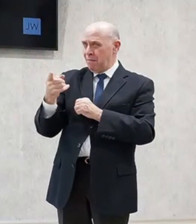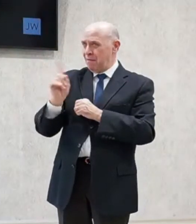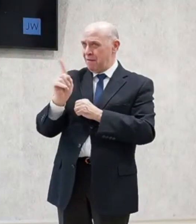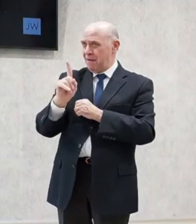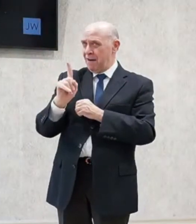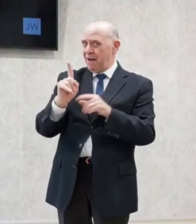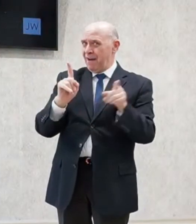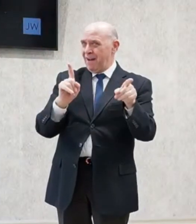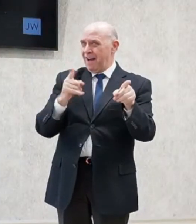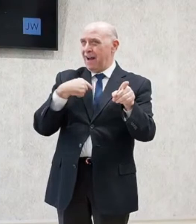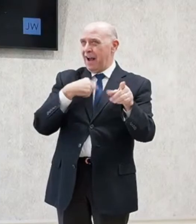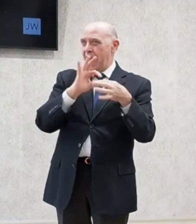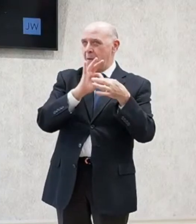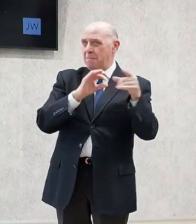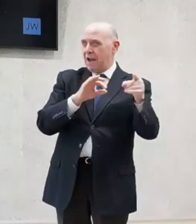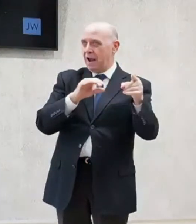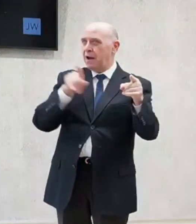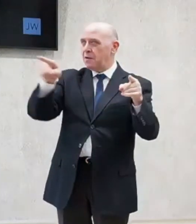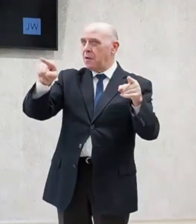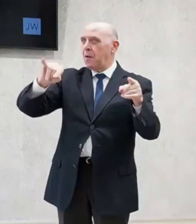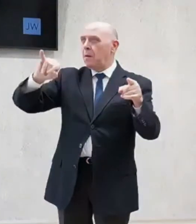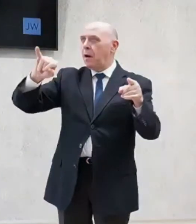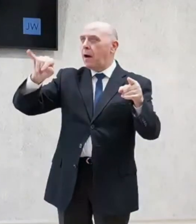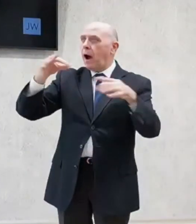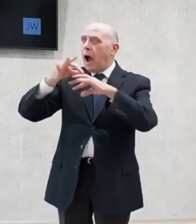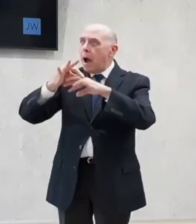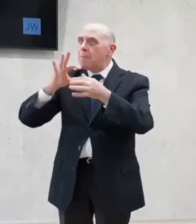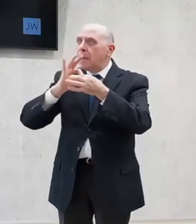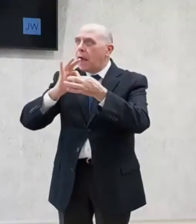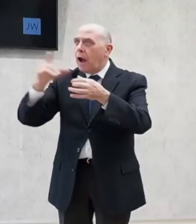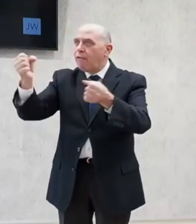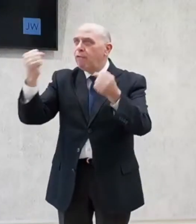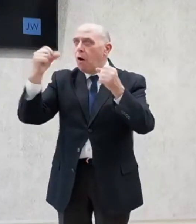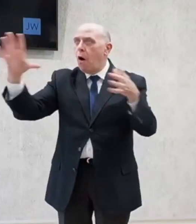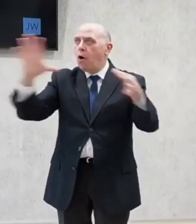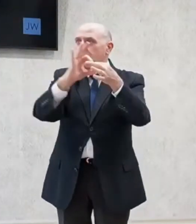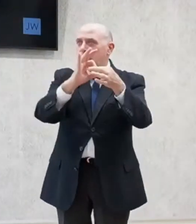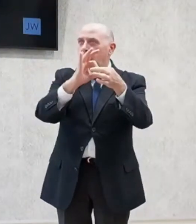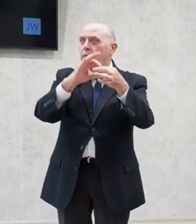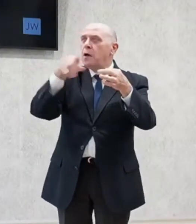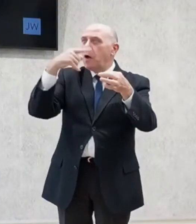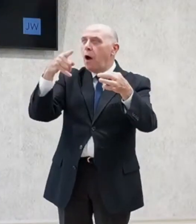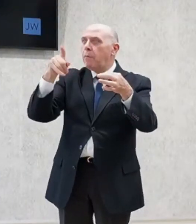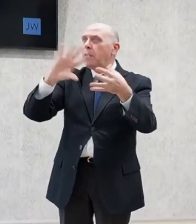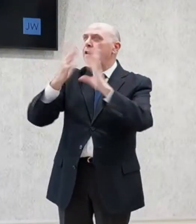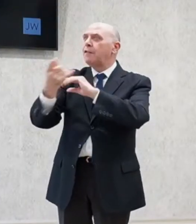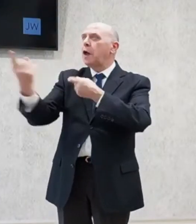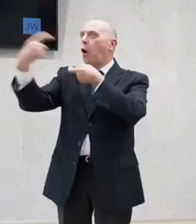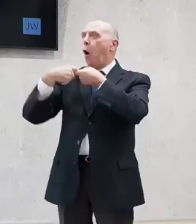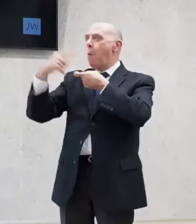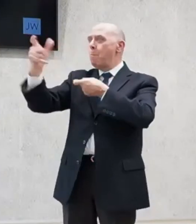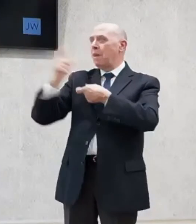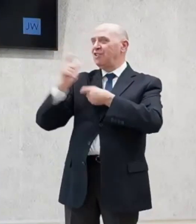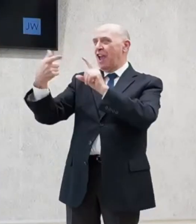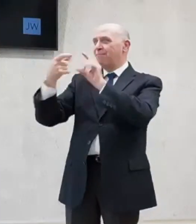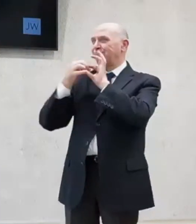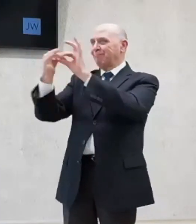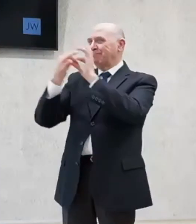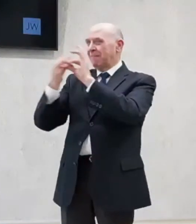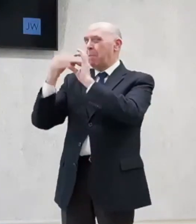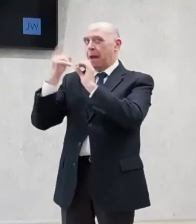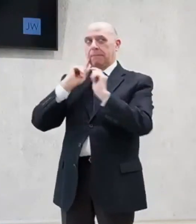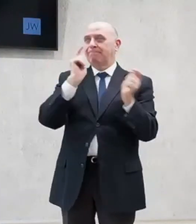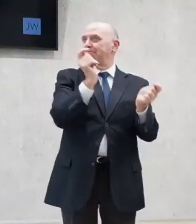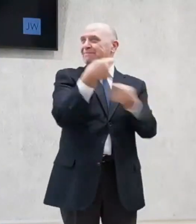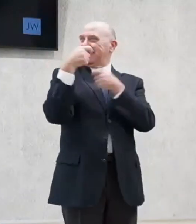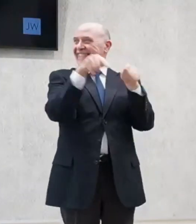migliore amica e qualche anno dopo la mia complice nel conquistare il cuore della tua principessa A quel punto